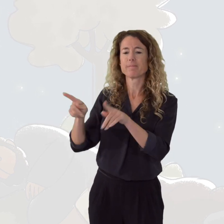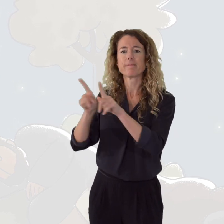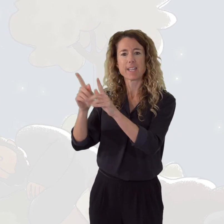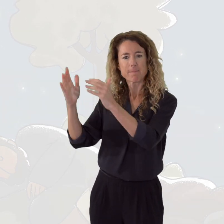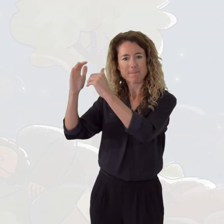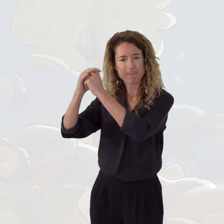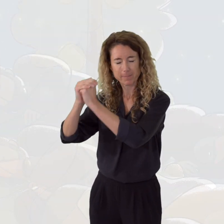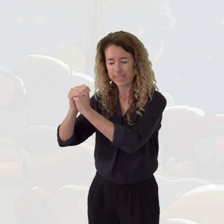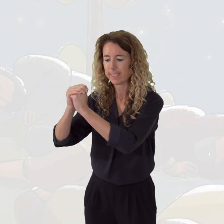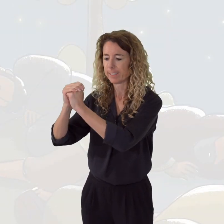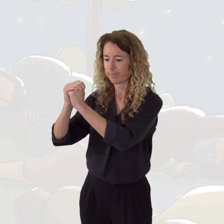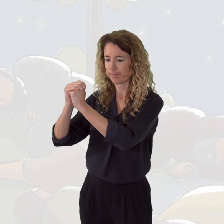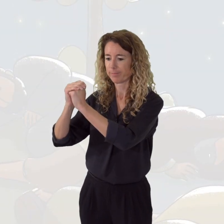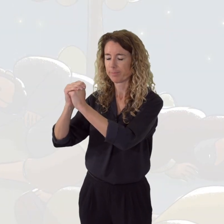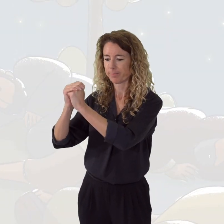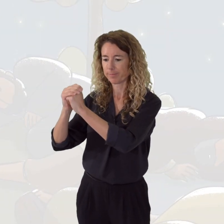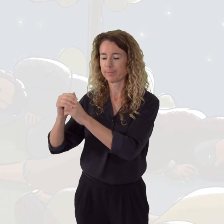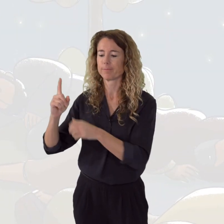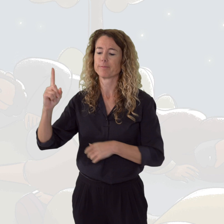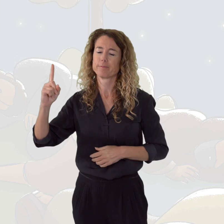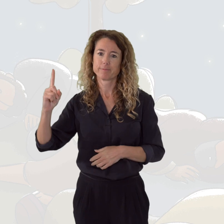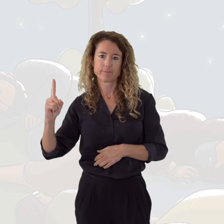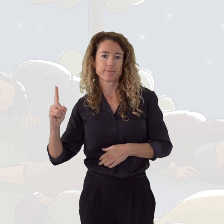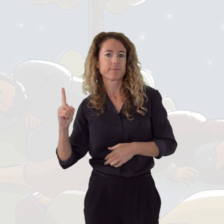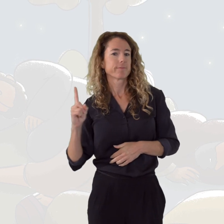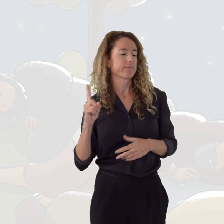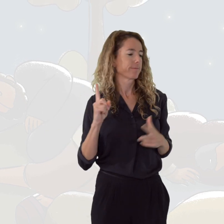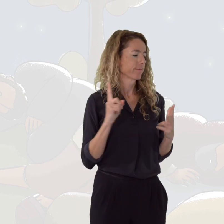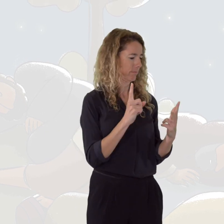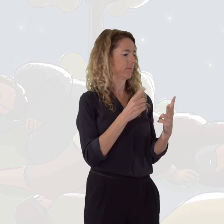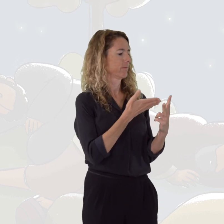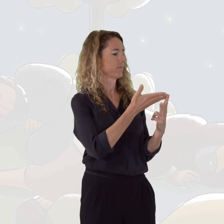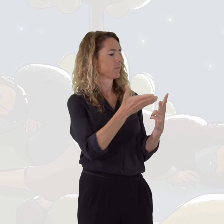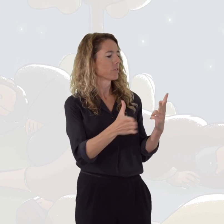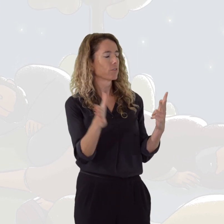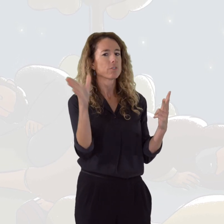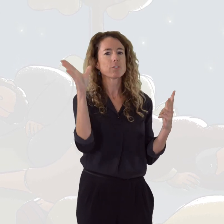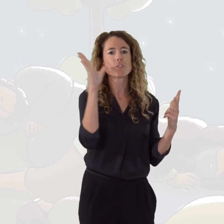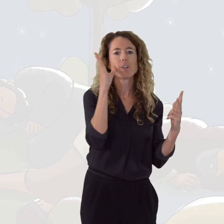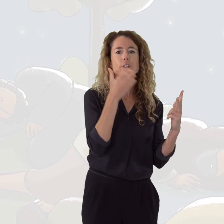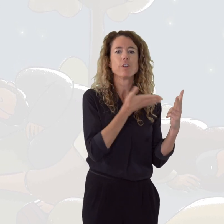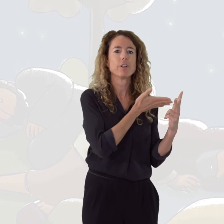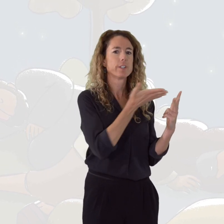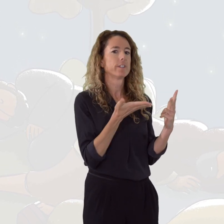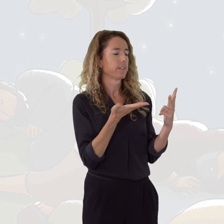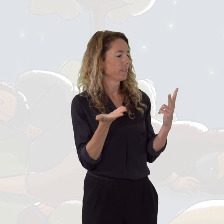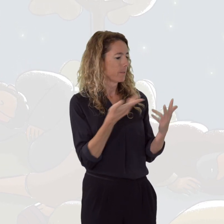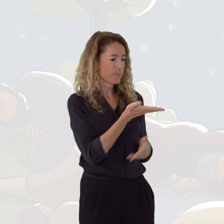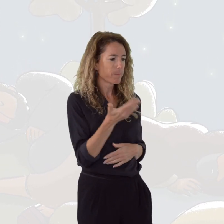la même prière. Il revient vers les 3 disciples et les trouve endormis. Ils ne peuvent pas garder